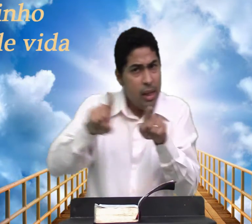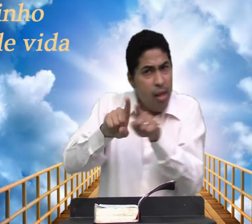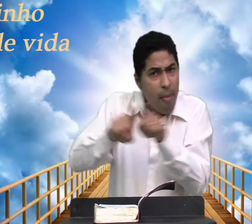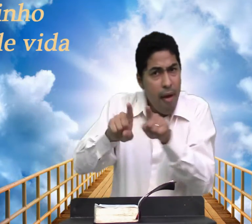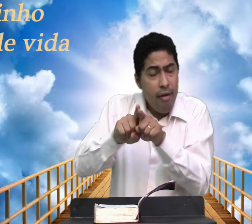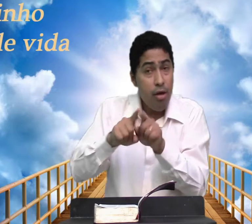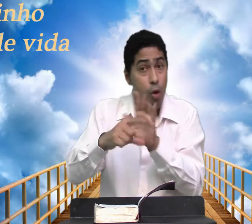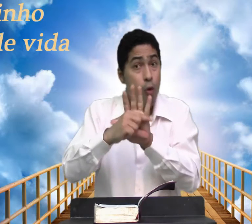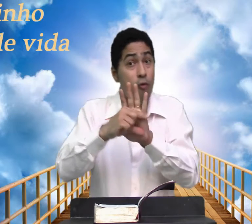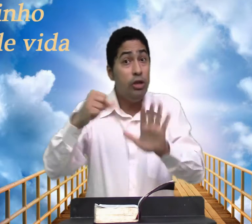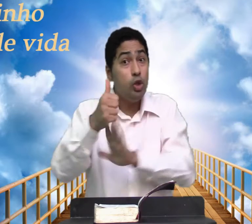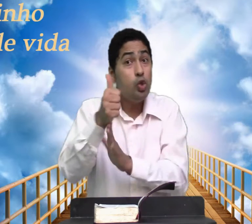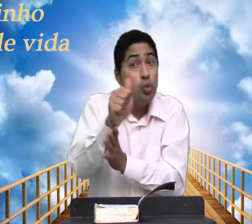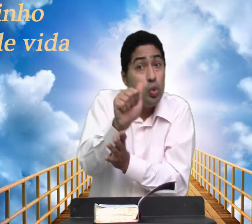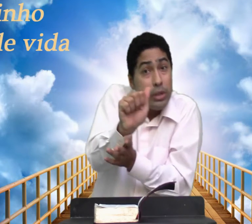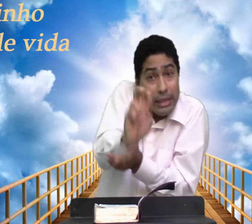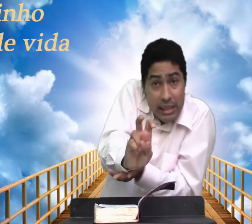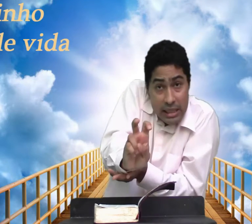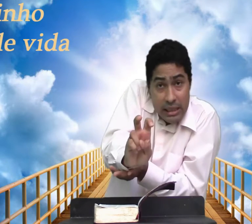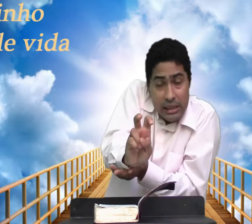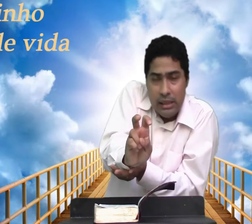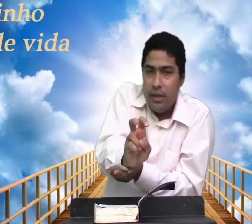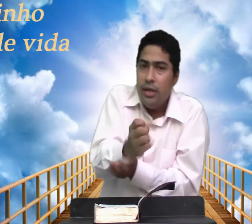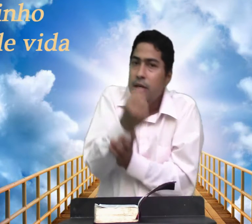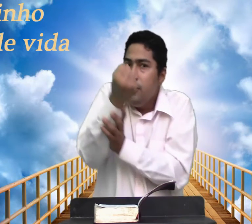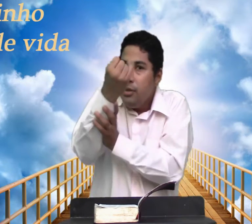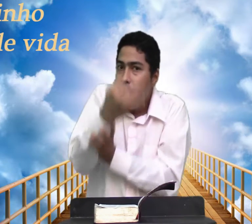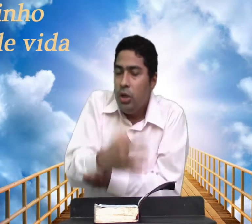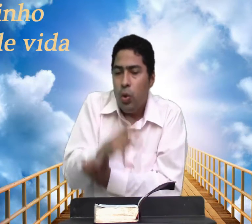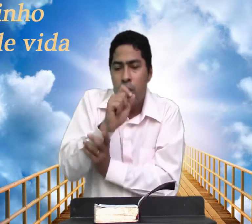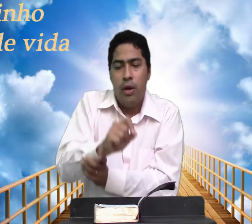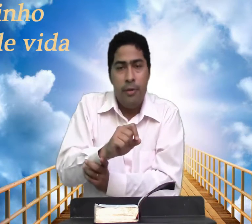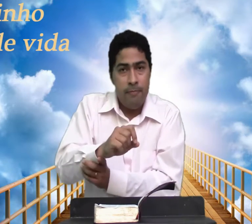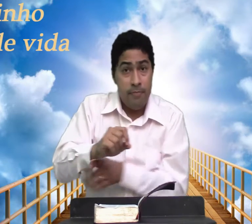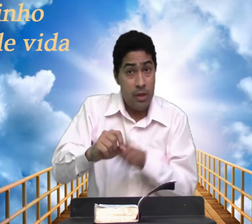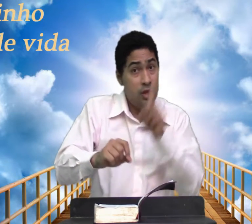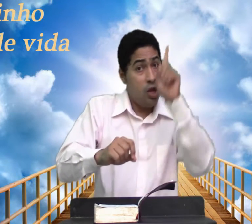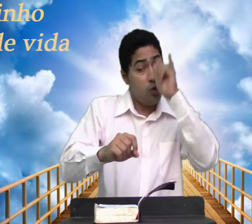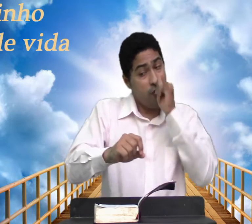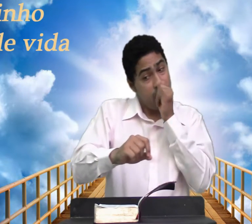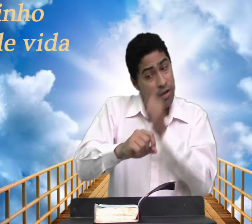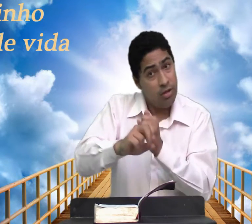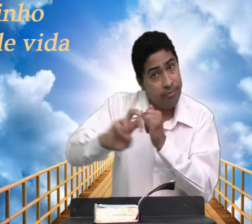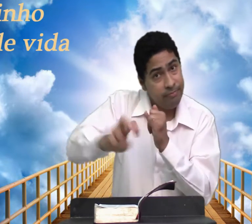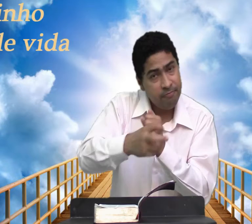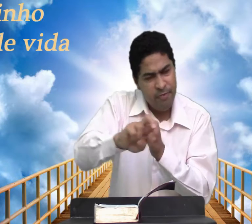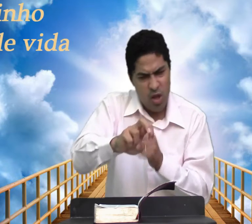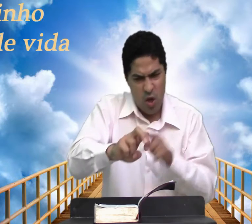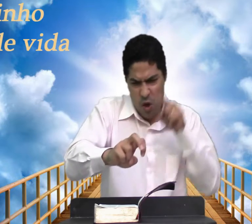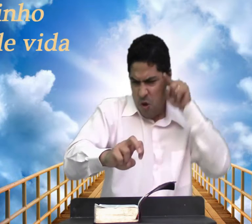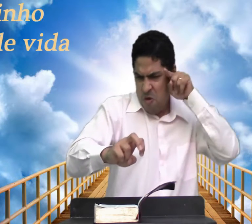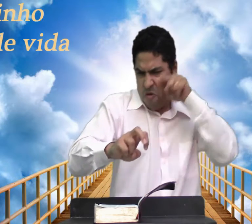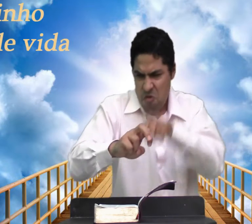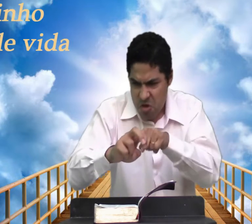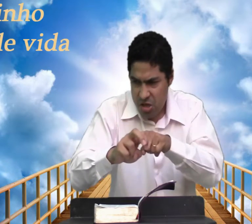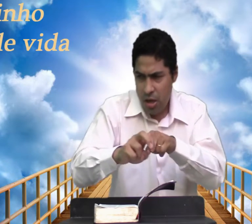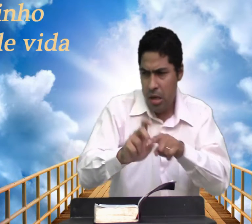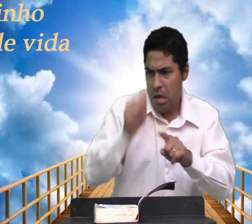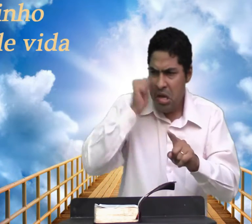no versículo 15. Deus diz à serpente, porém inimizade entre você e